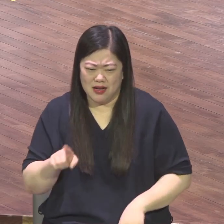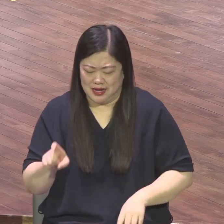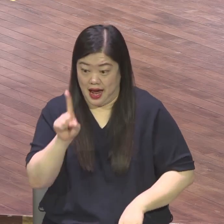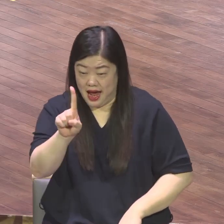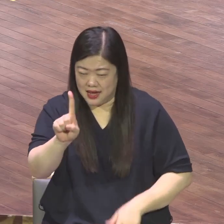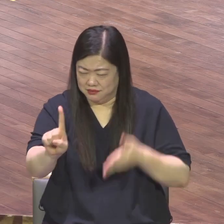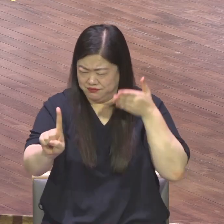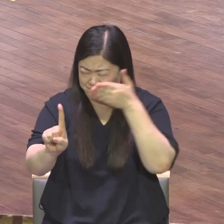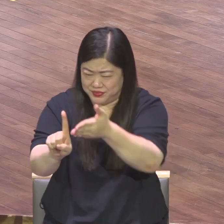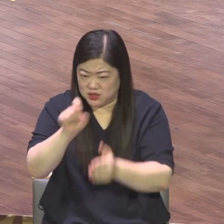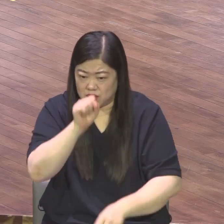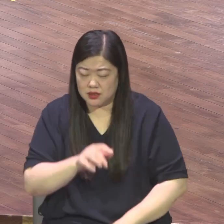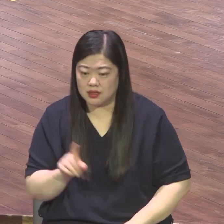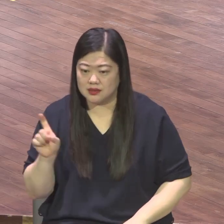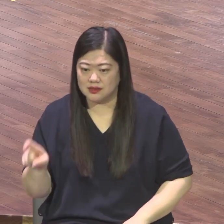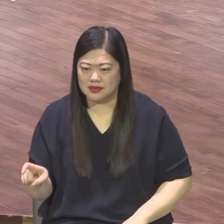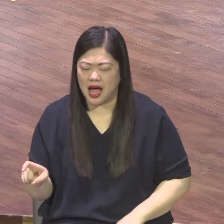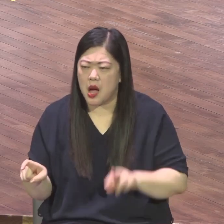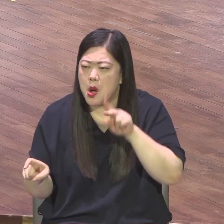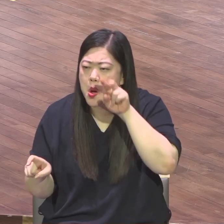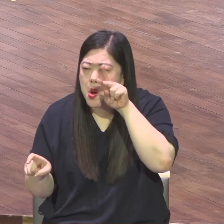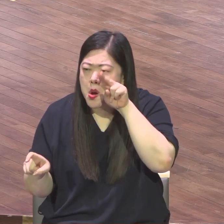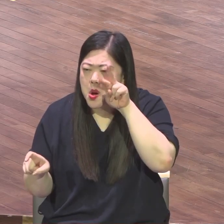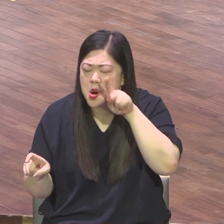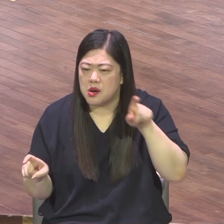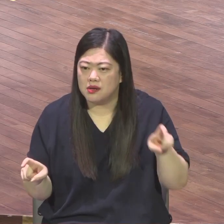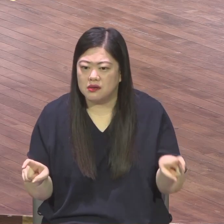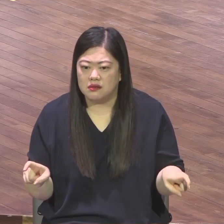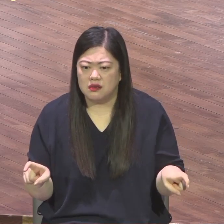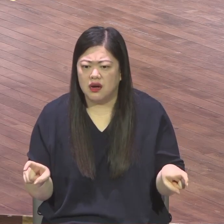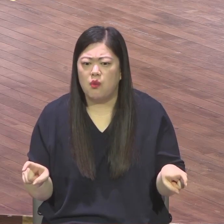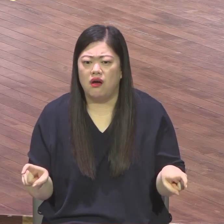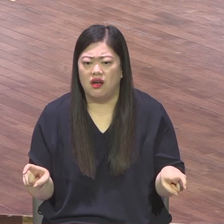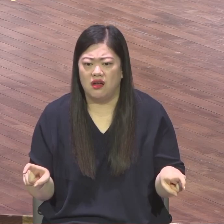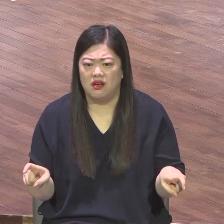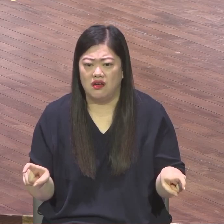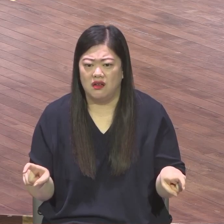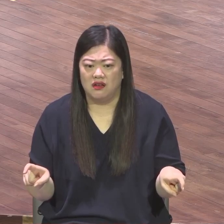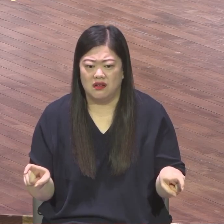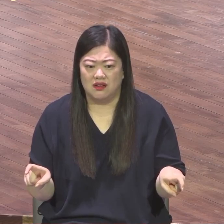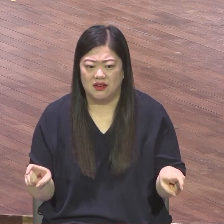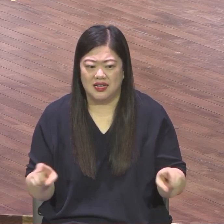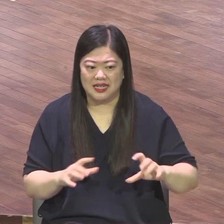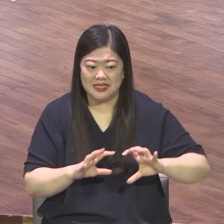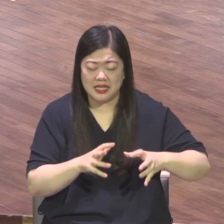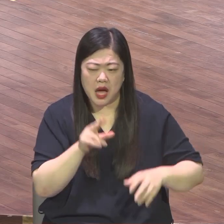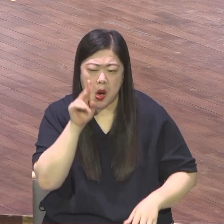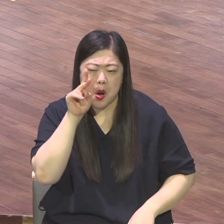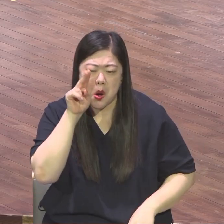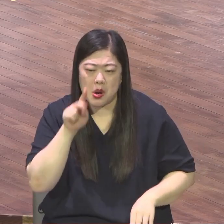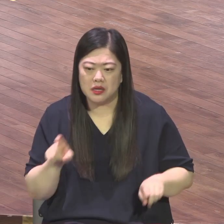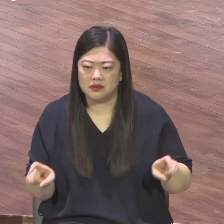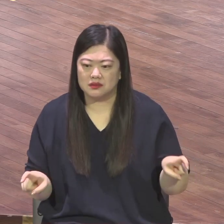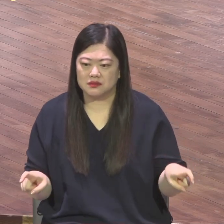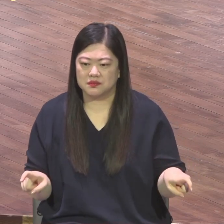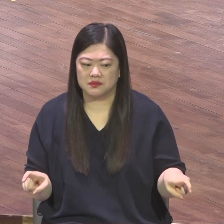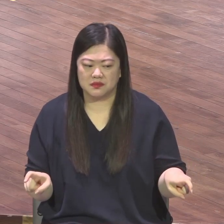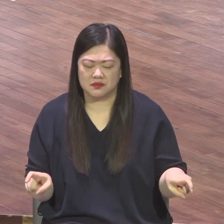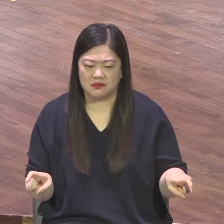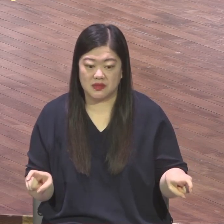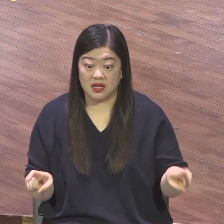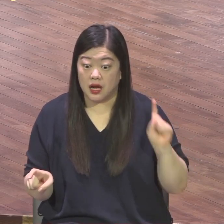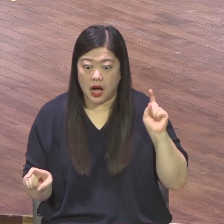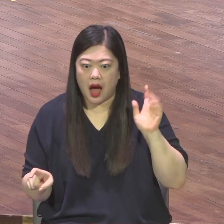똑같아요. 저 종교인들하고 똑같다니까. 세상 사람들하고 똑같아요. 사는 거 보면. 사는